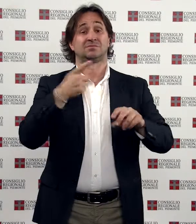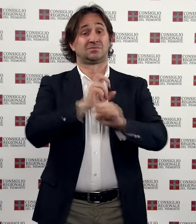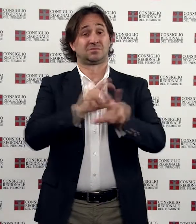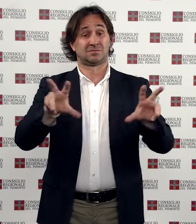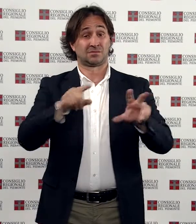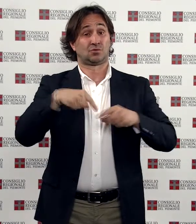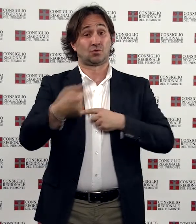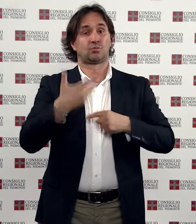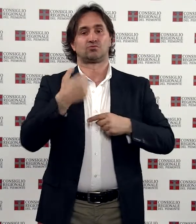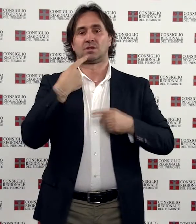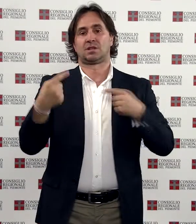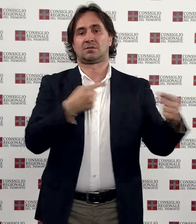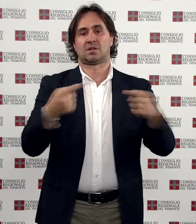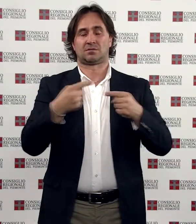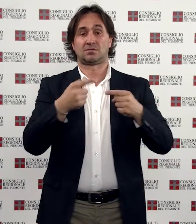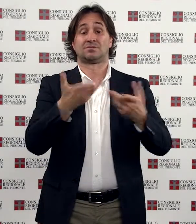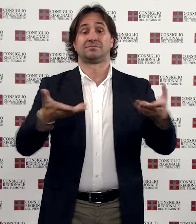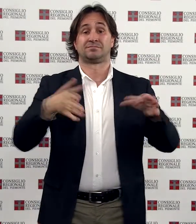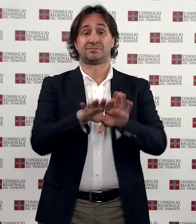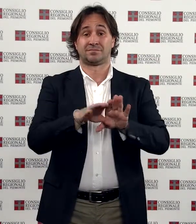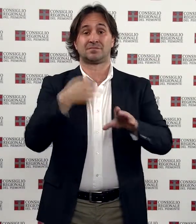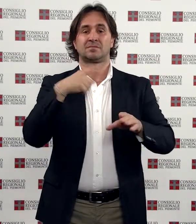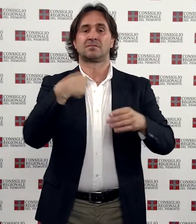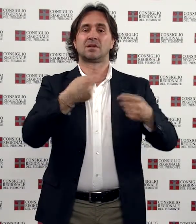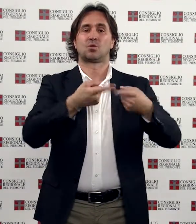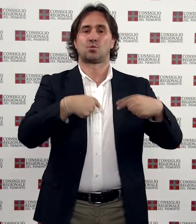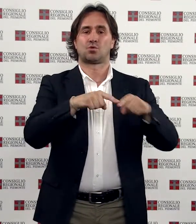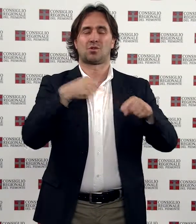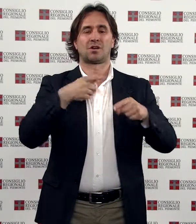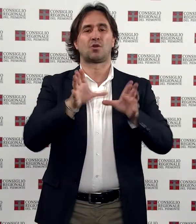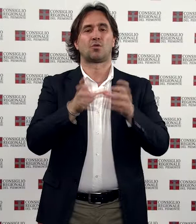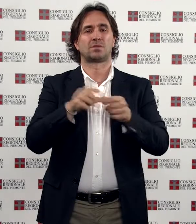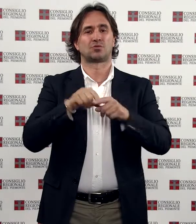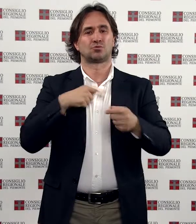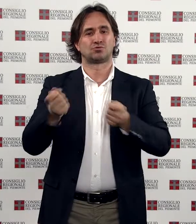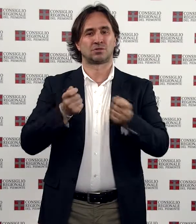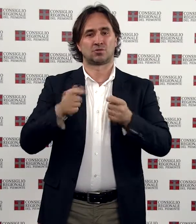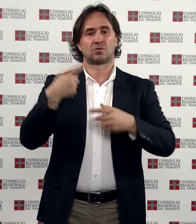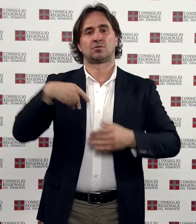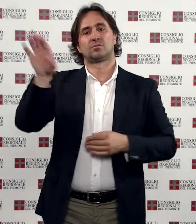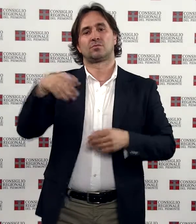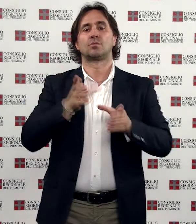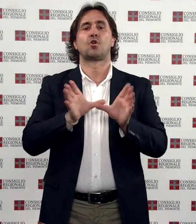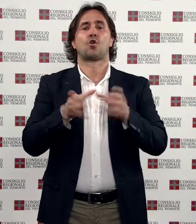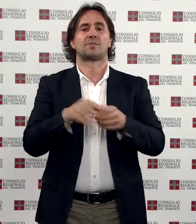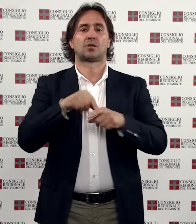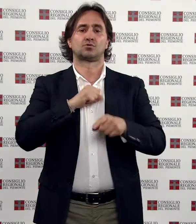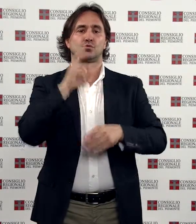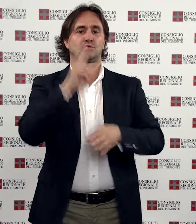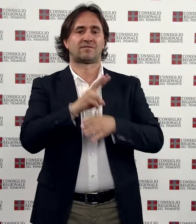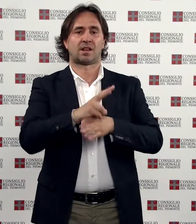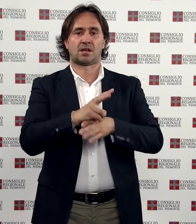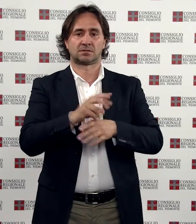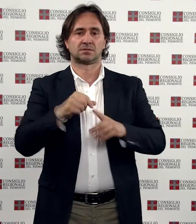dibattito. In chiusura la Giunta ha annunciato che dopo la riunione del comitato di gestione verrà convocato il comitato di sorveglianza per riflettere,